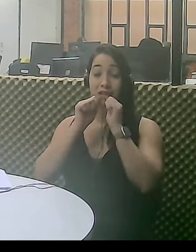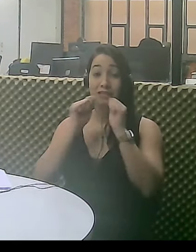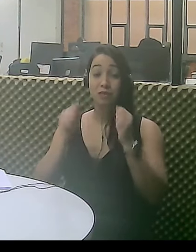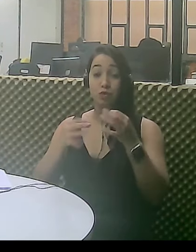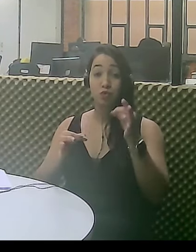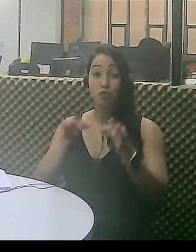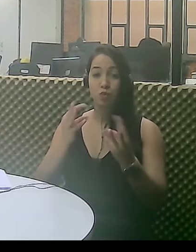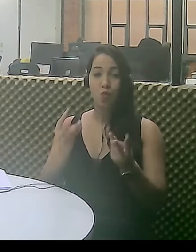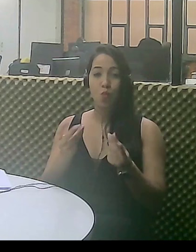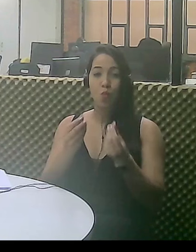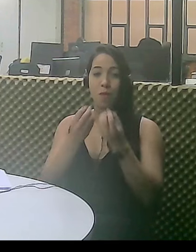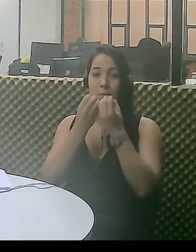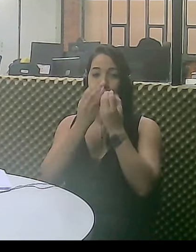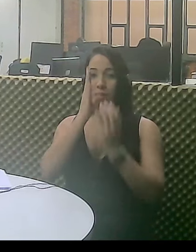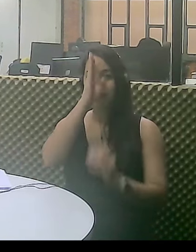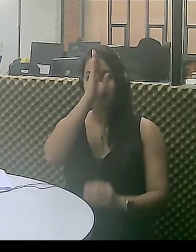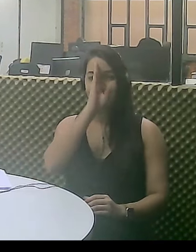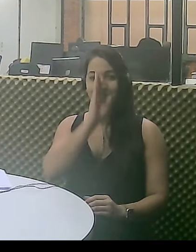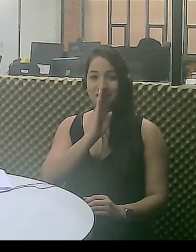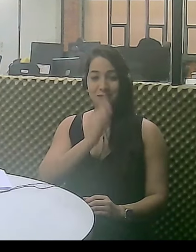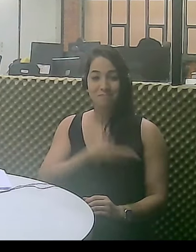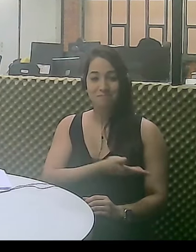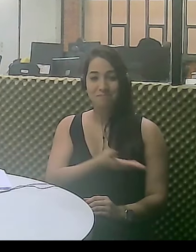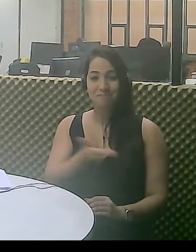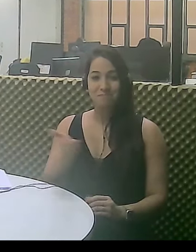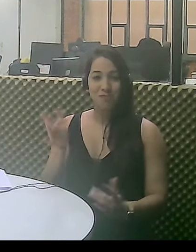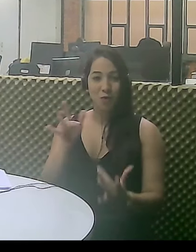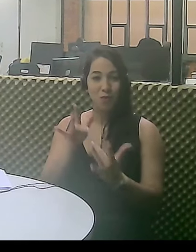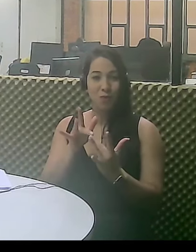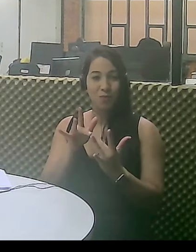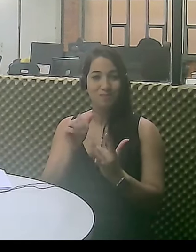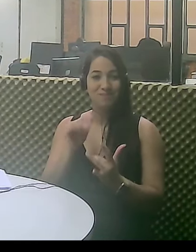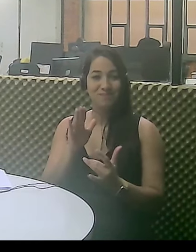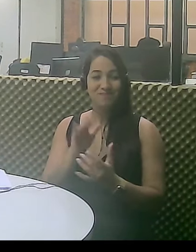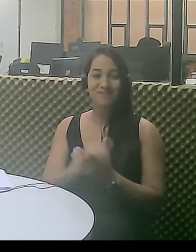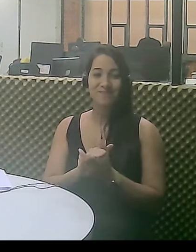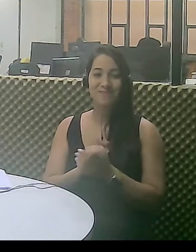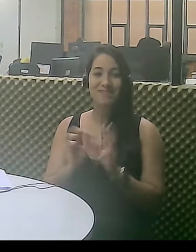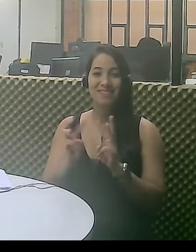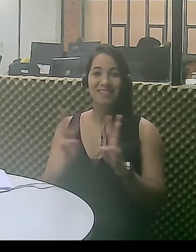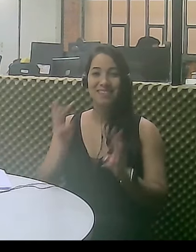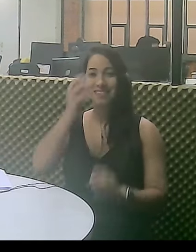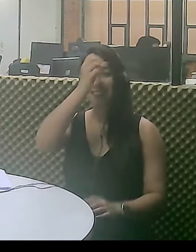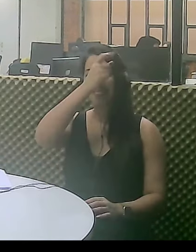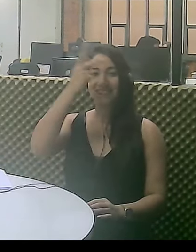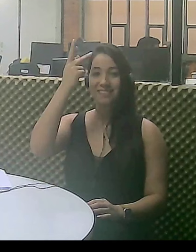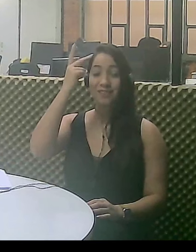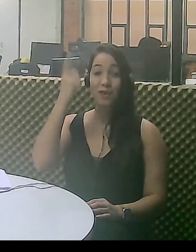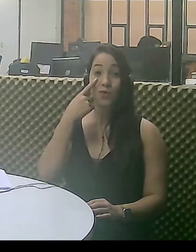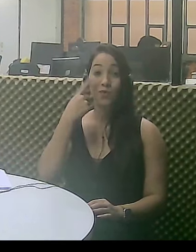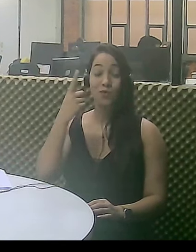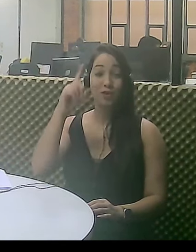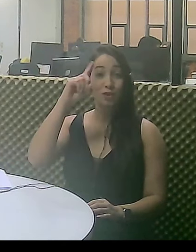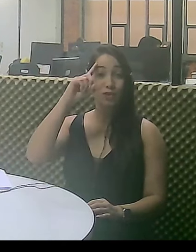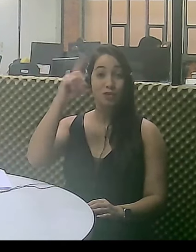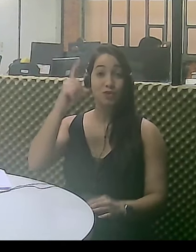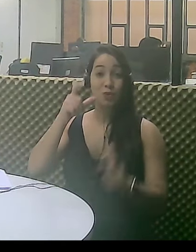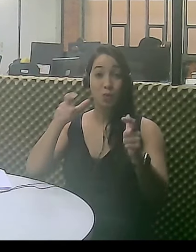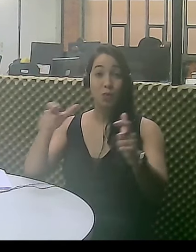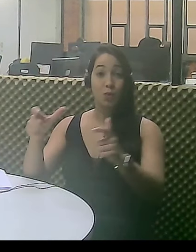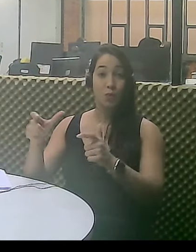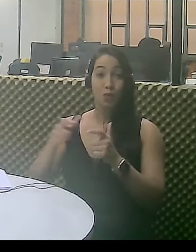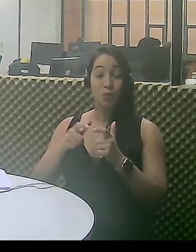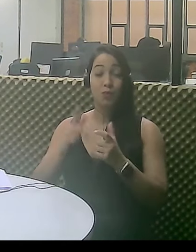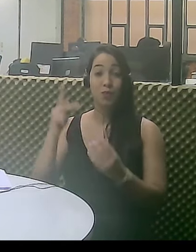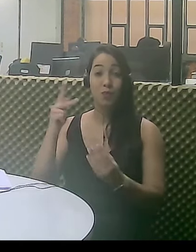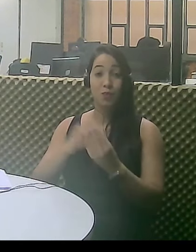de qualidade e gratuita para mais perto dos consumidores. No portal da Prefeitura, você confere as datas e locais do